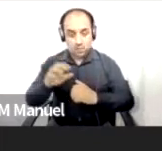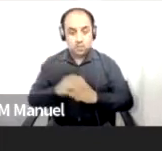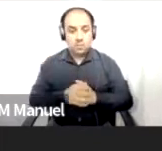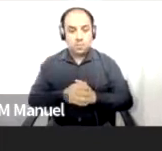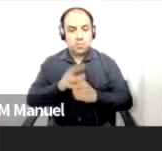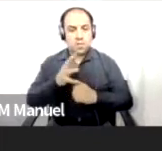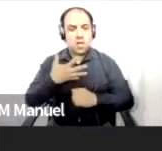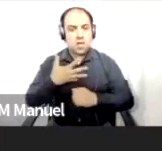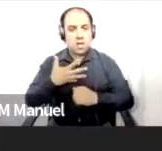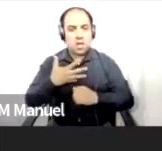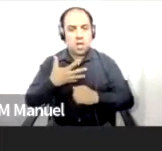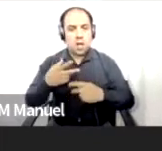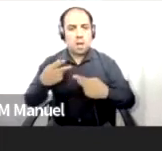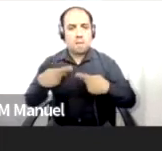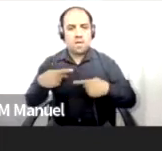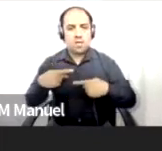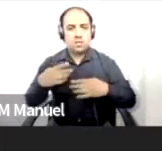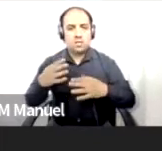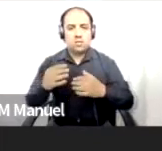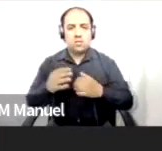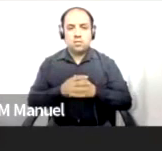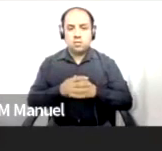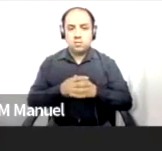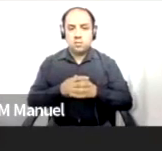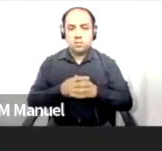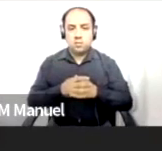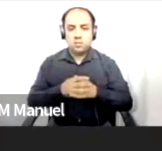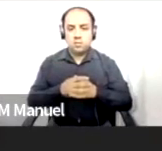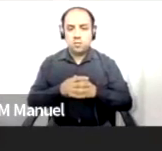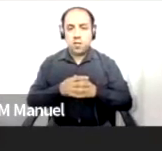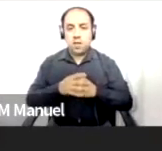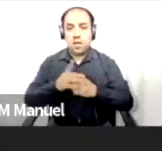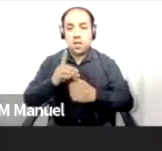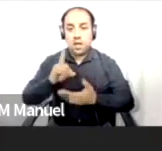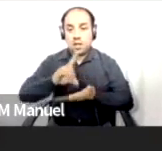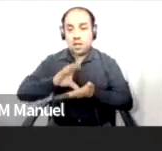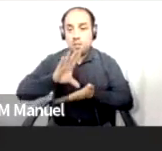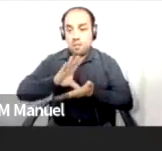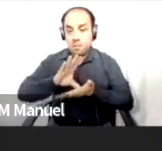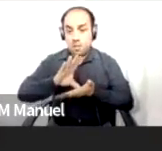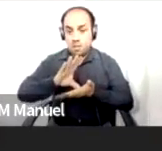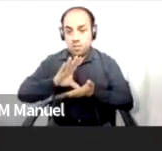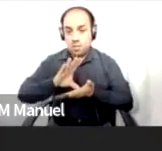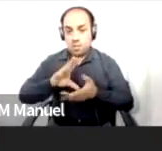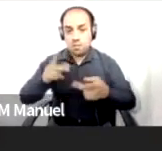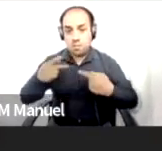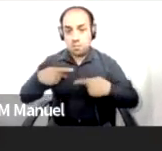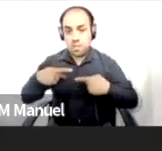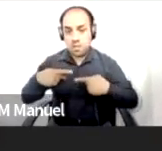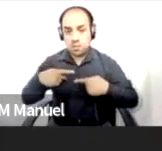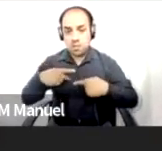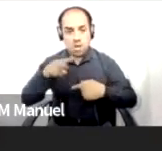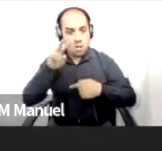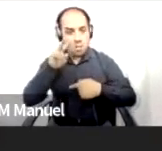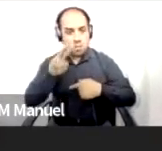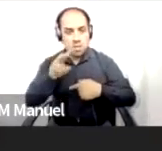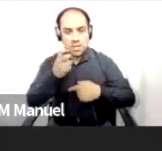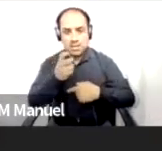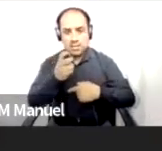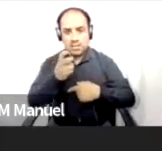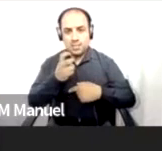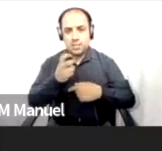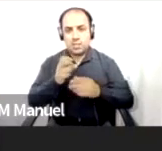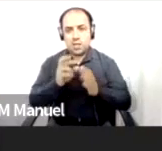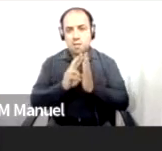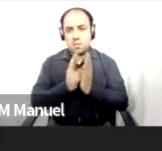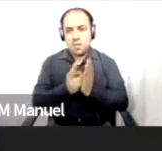cuerpos discas en su portada, pero no cualquier cuerpo disca. Cabe señalar que, por ejemplo, este tipo de números lo